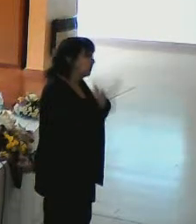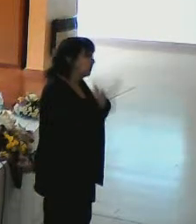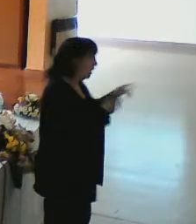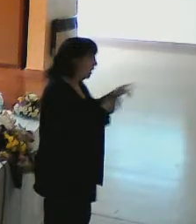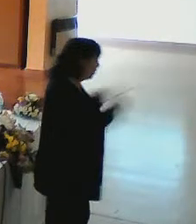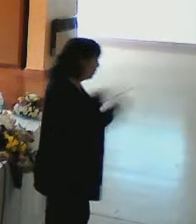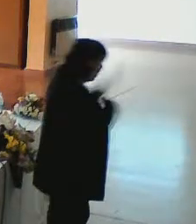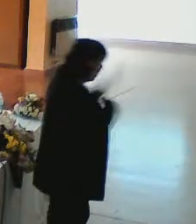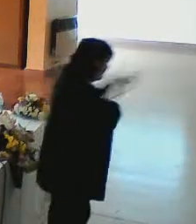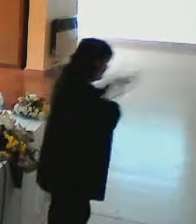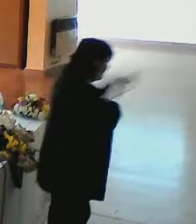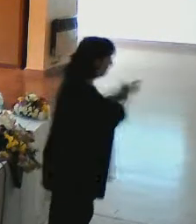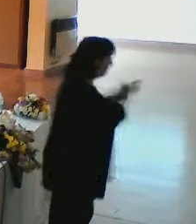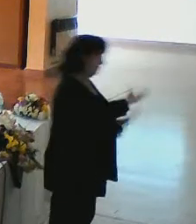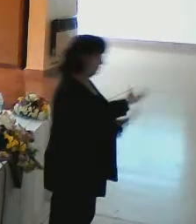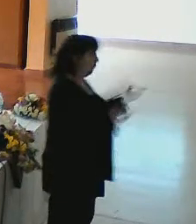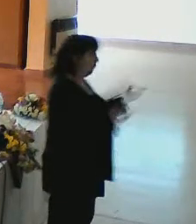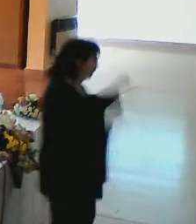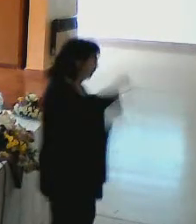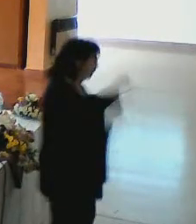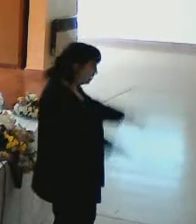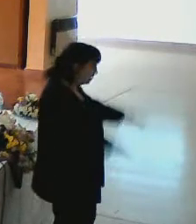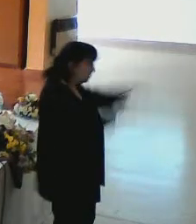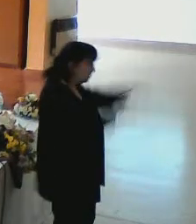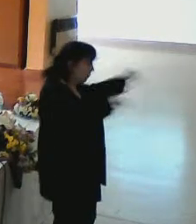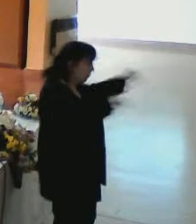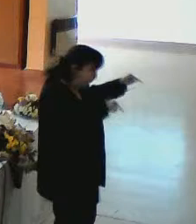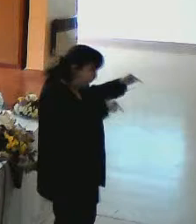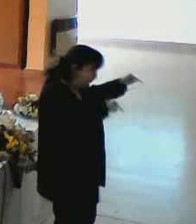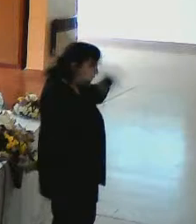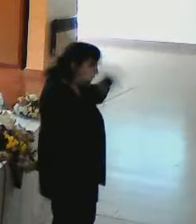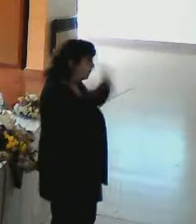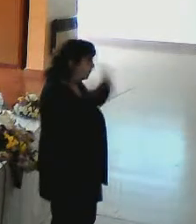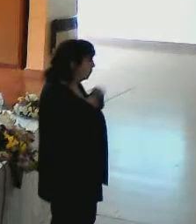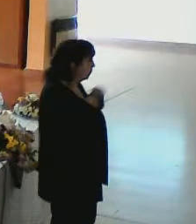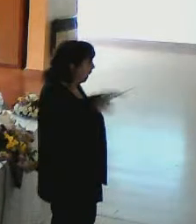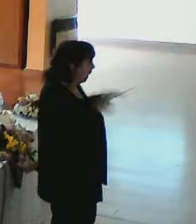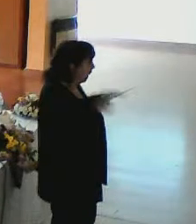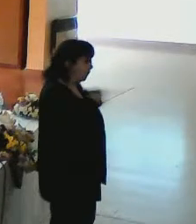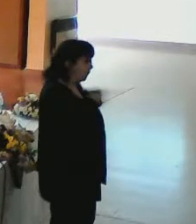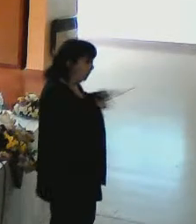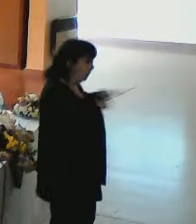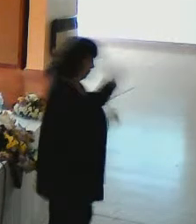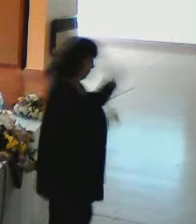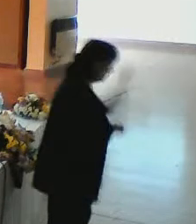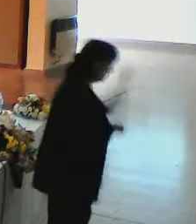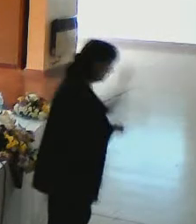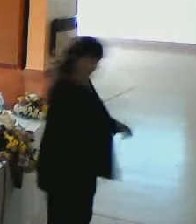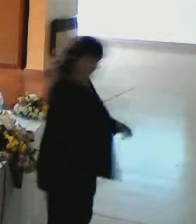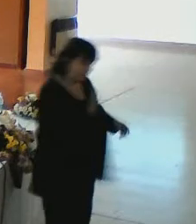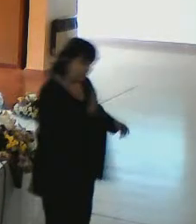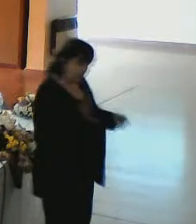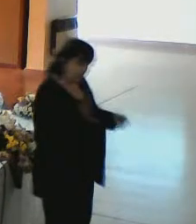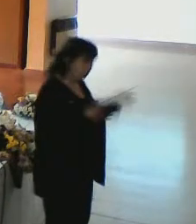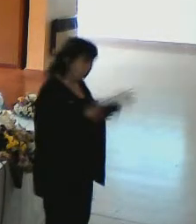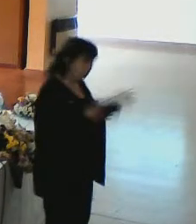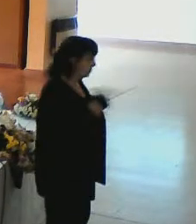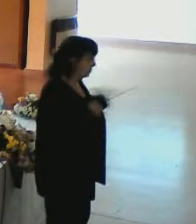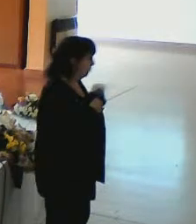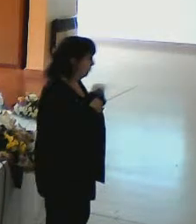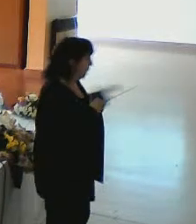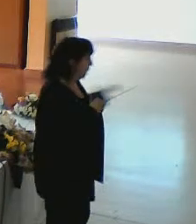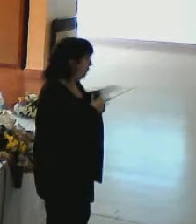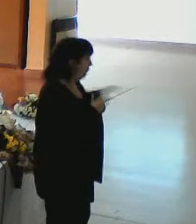que todo anda mal, ¿sí? Entonces es muy importante que nosotros aprendamos a sospechar este cuadro, a